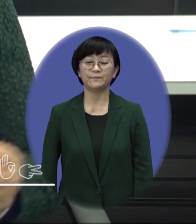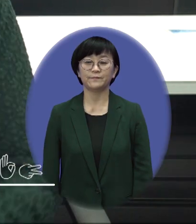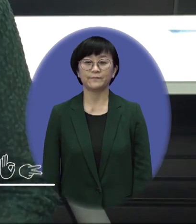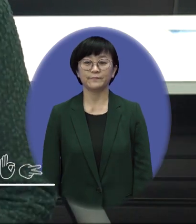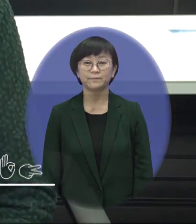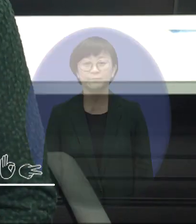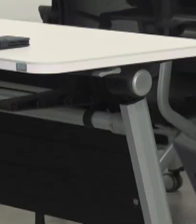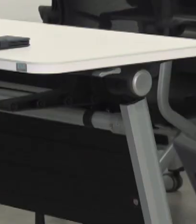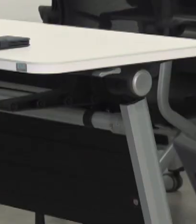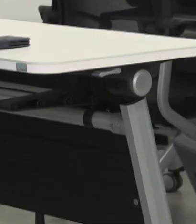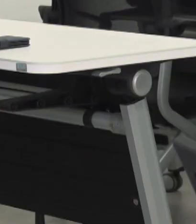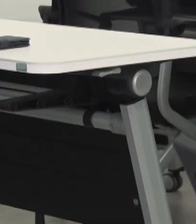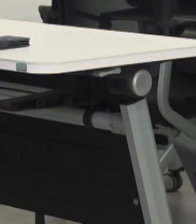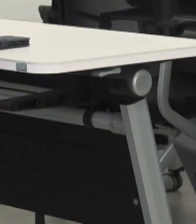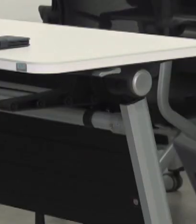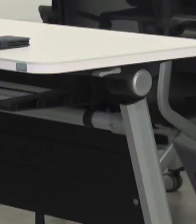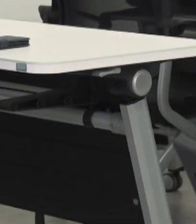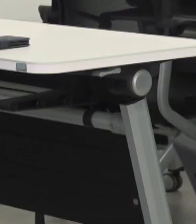좋겠다 싶으네요.